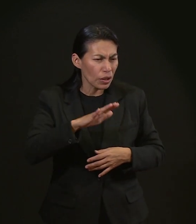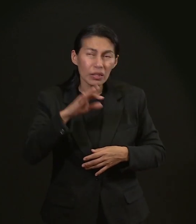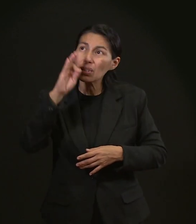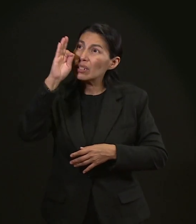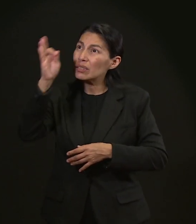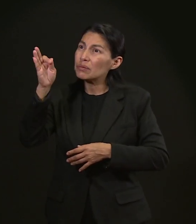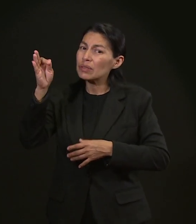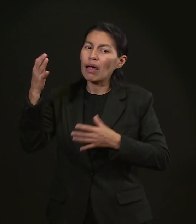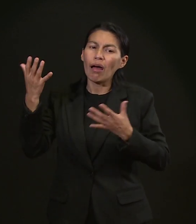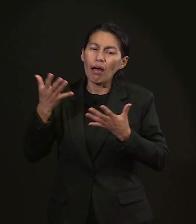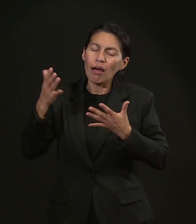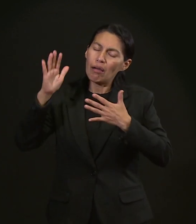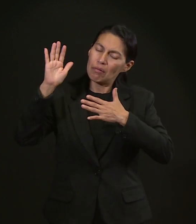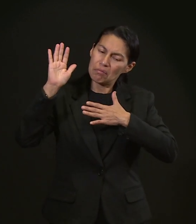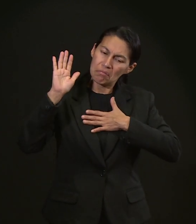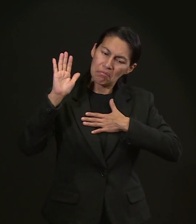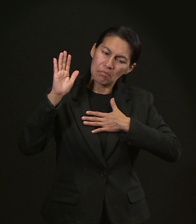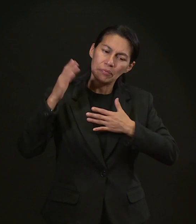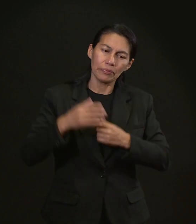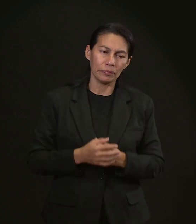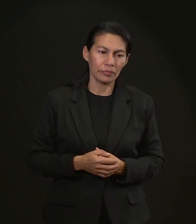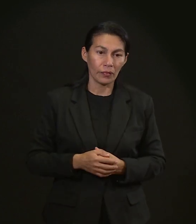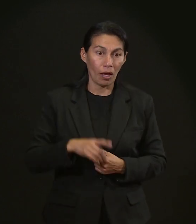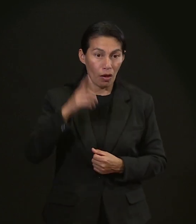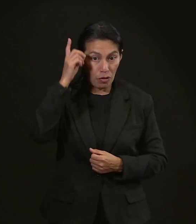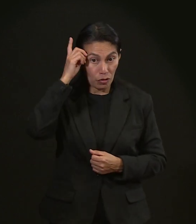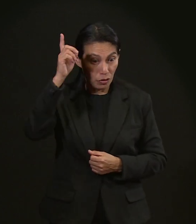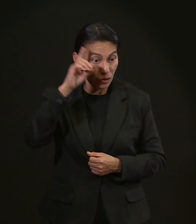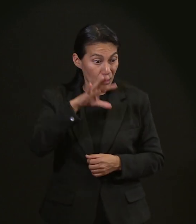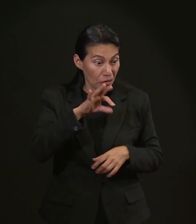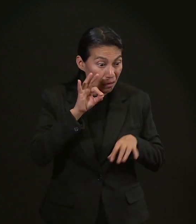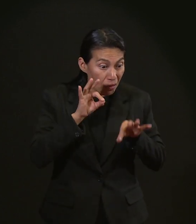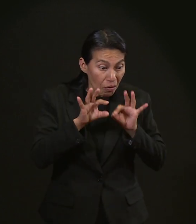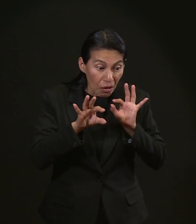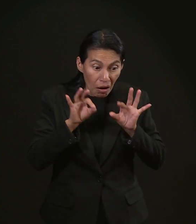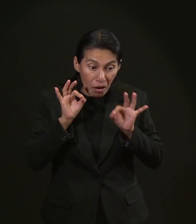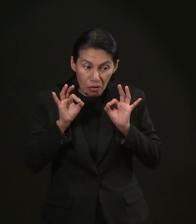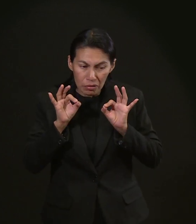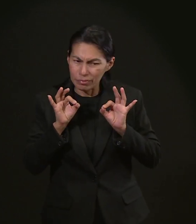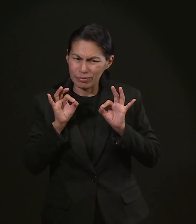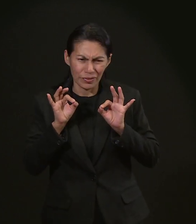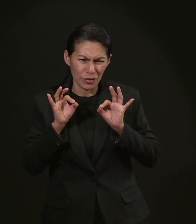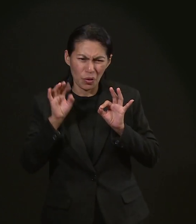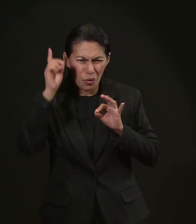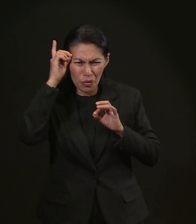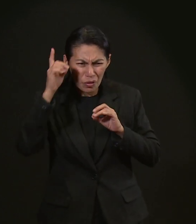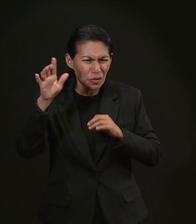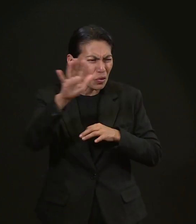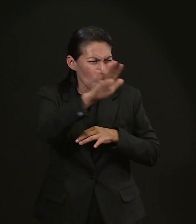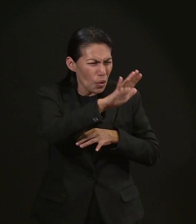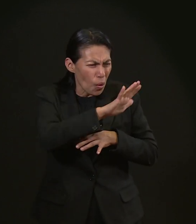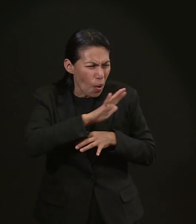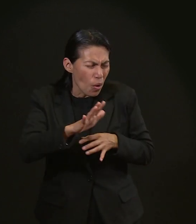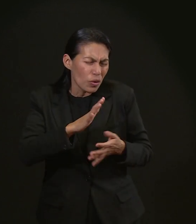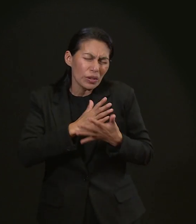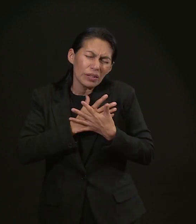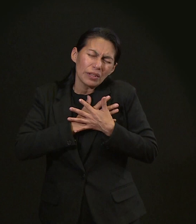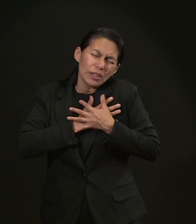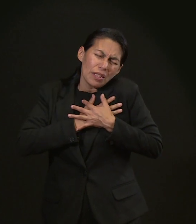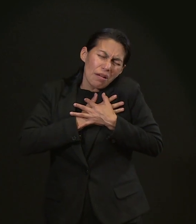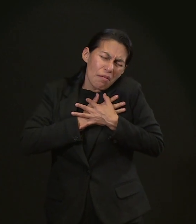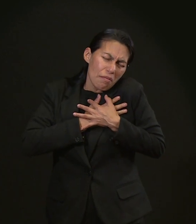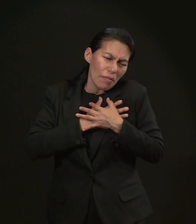aceptado sin acepción de personas porque dios ama a todo el mundo somos criaturas